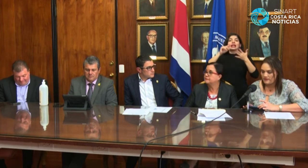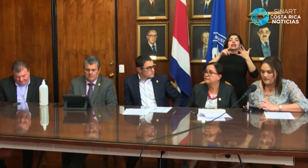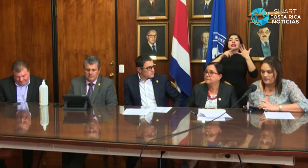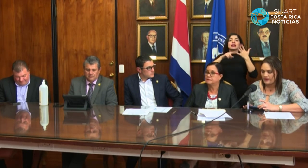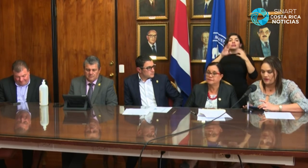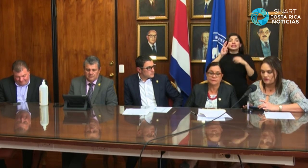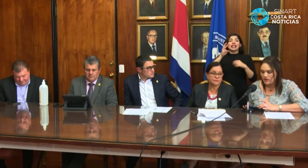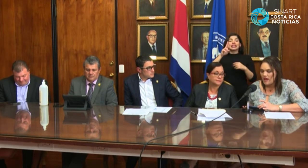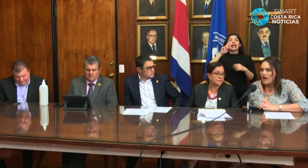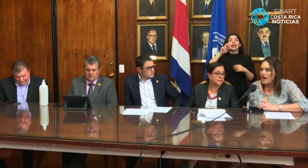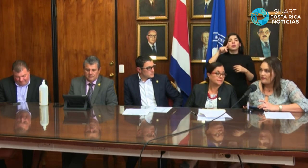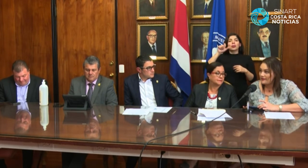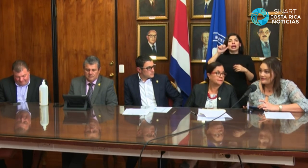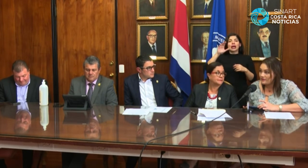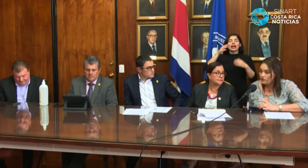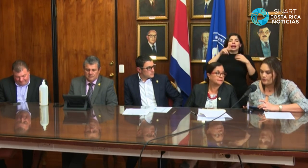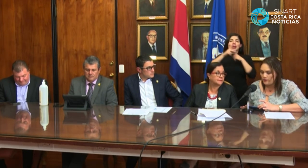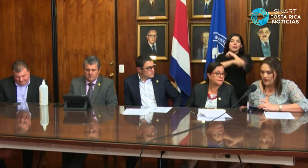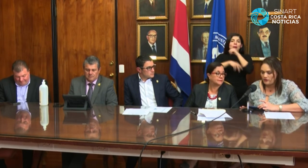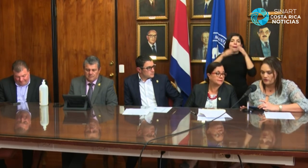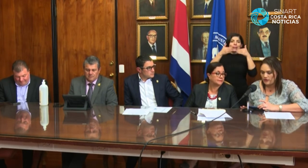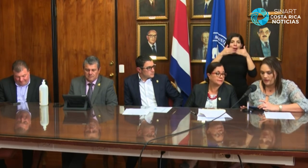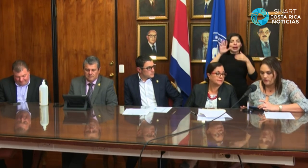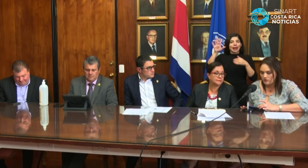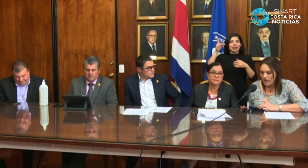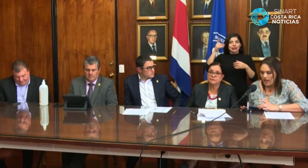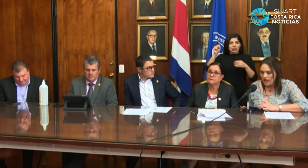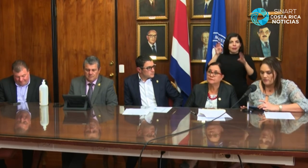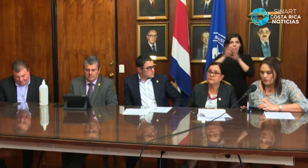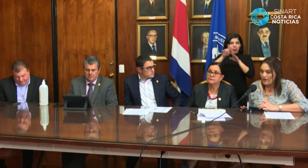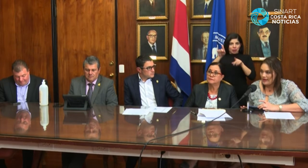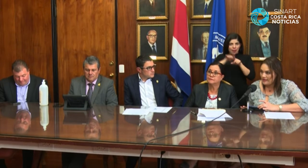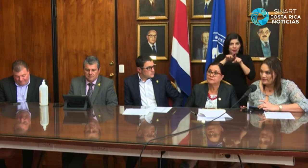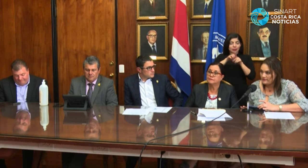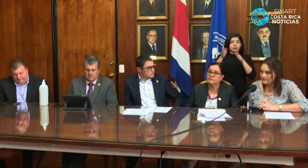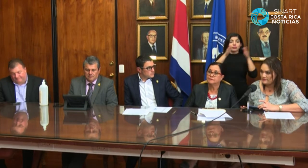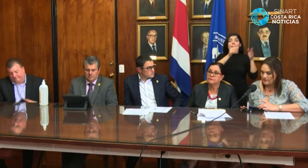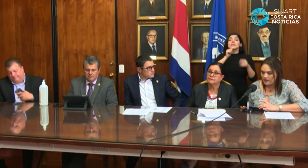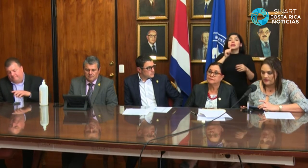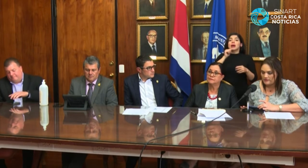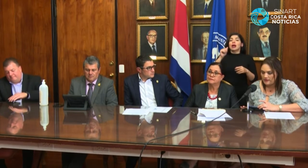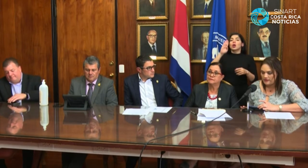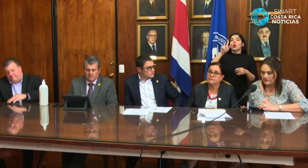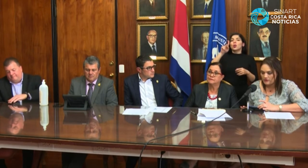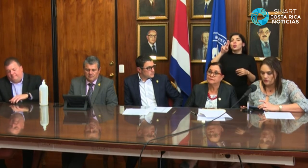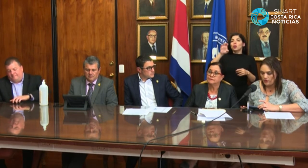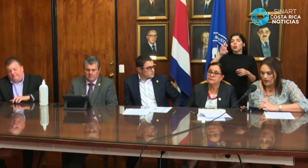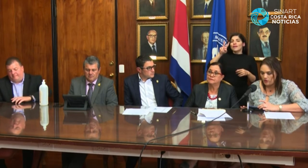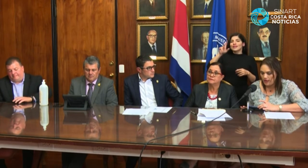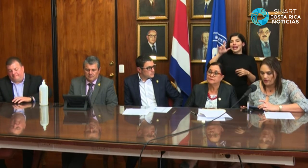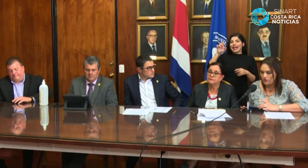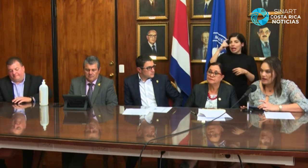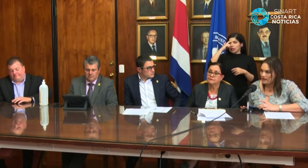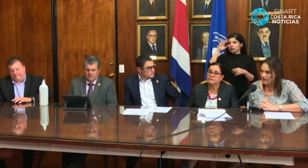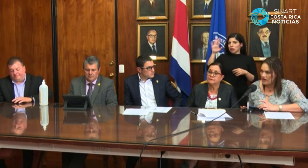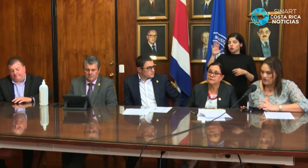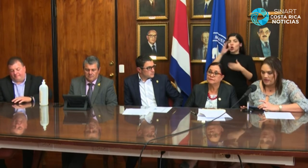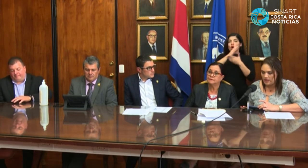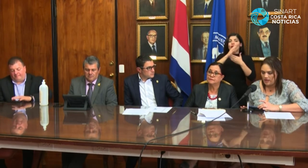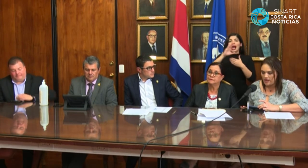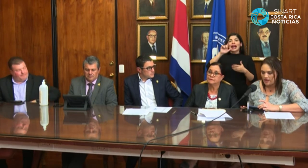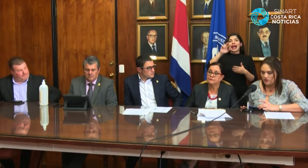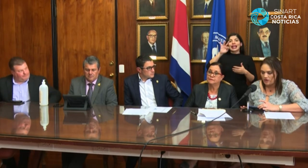están desamparados. A nivel de centros privados tenemos el Blue Valley, que es en Escazú, el Colegio